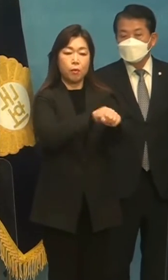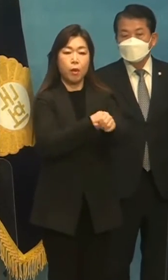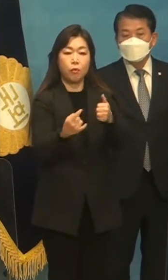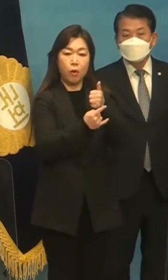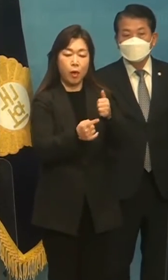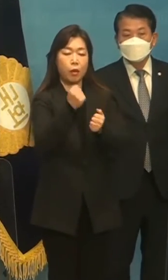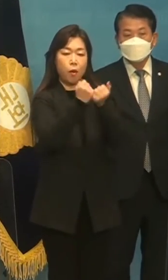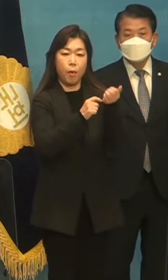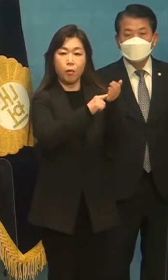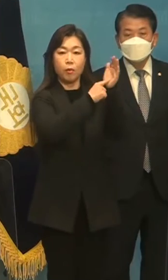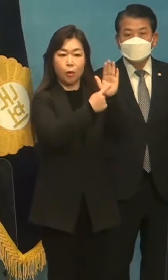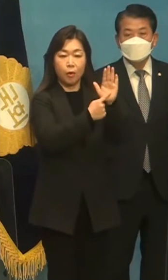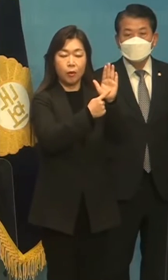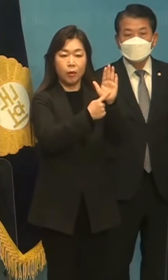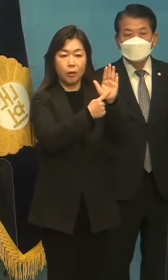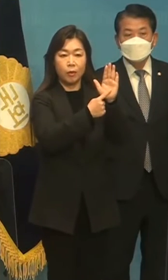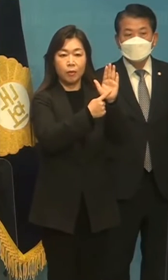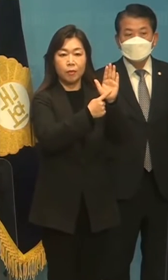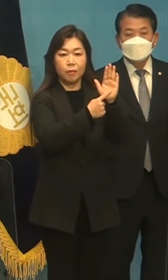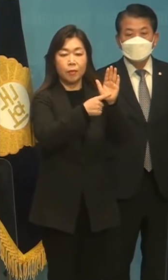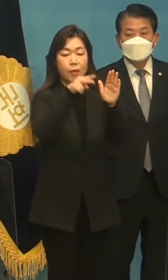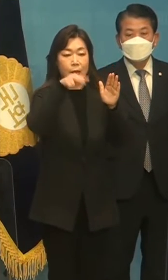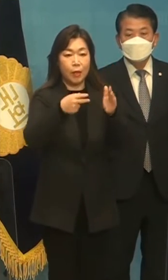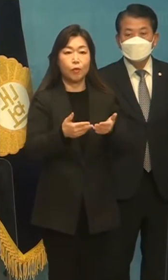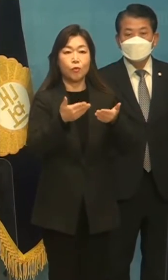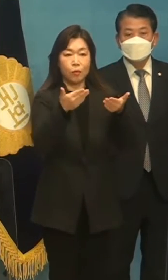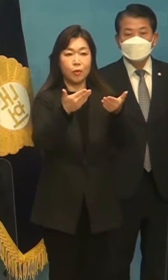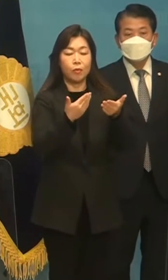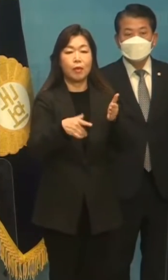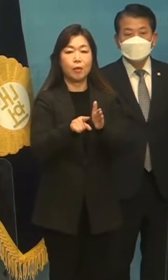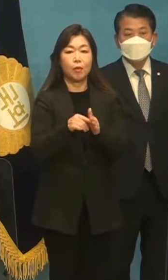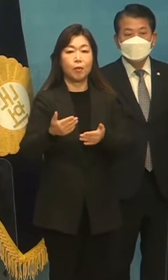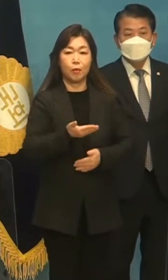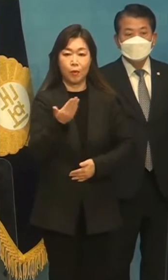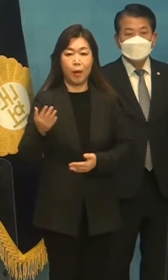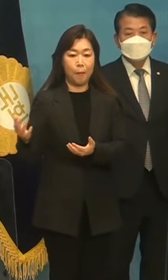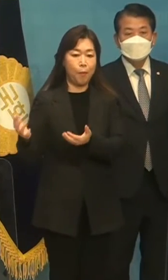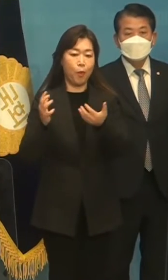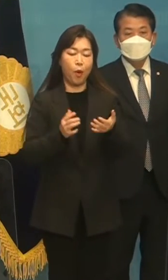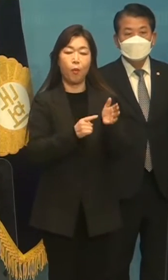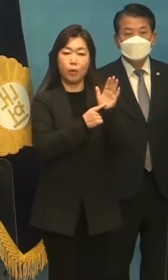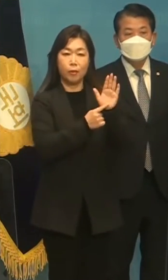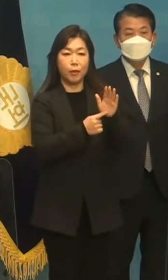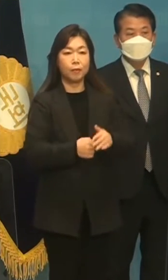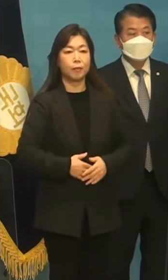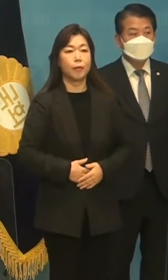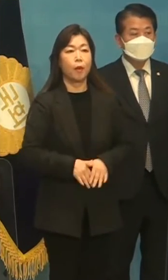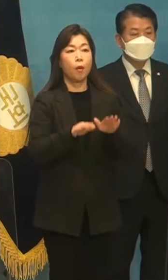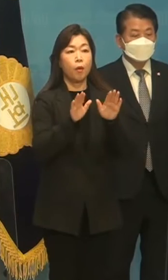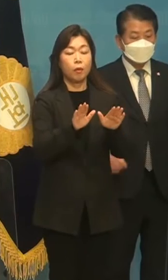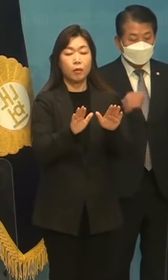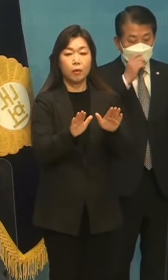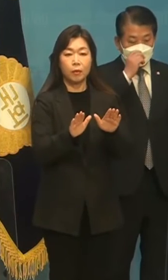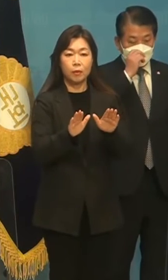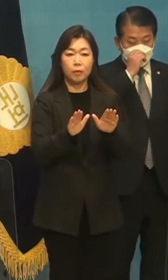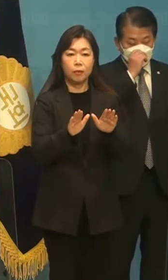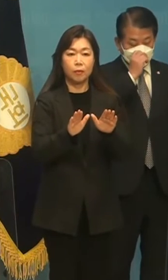전통문화발전특별위원회 성명서를 낭독하고자 이 자리에 왔습니다. 오늘